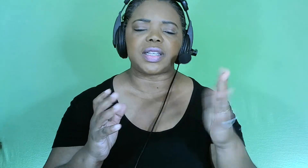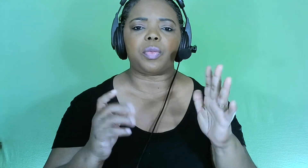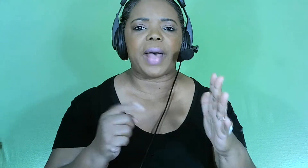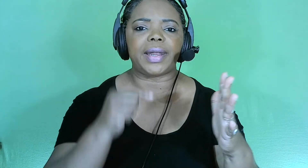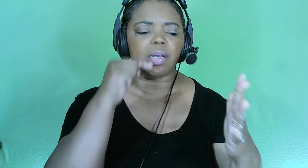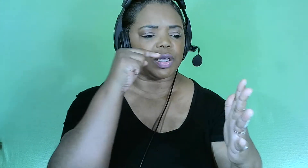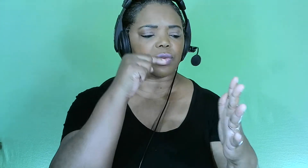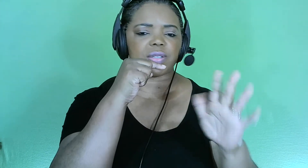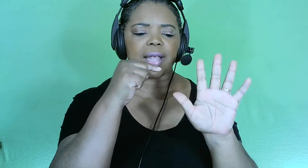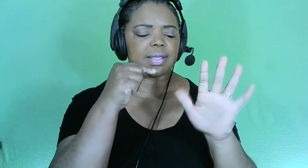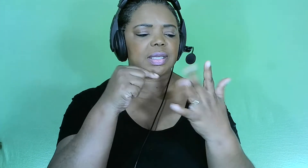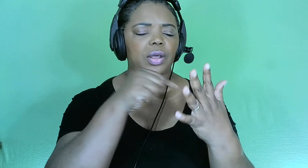fazendo parâmetros assim, ó,